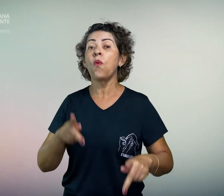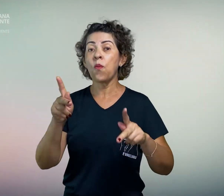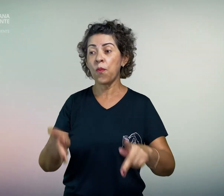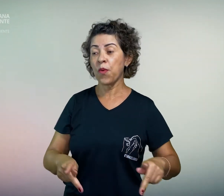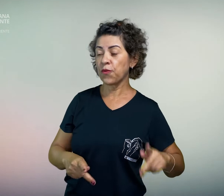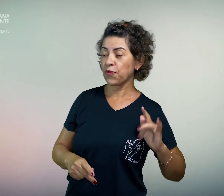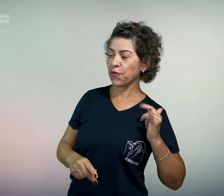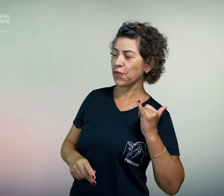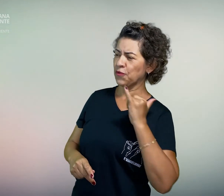Eles diziam: